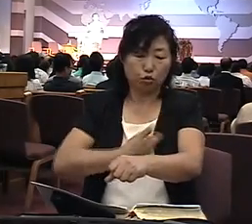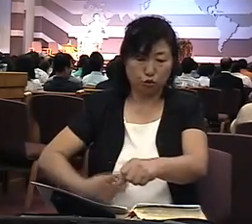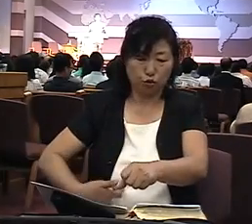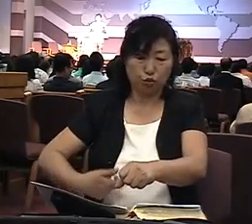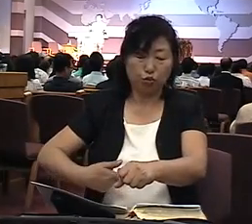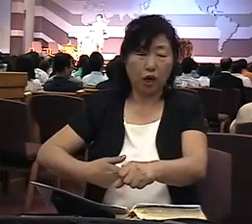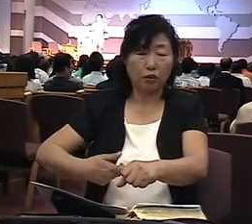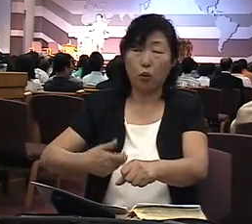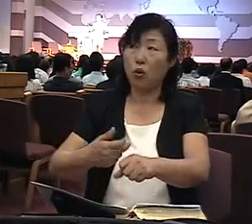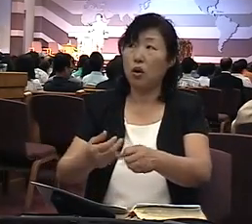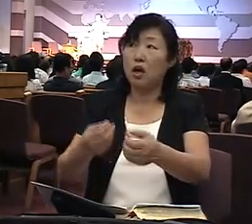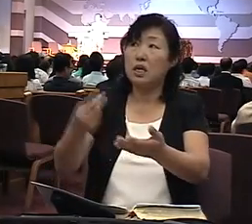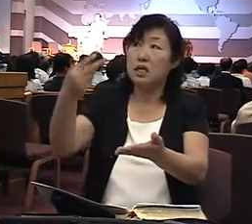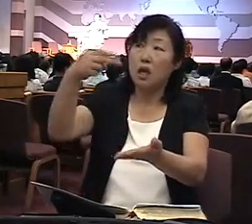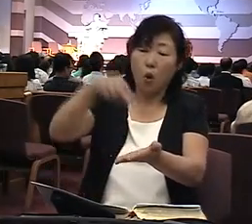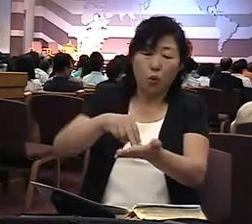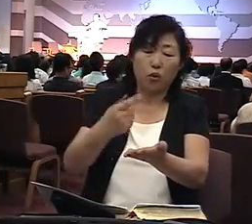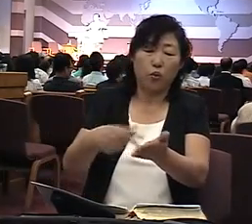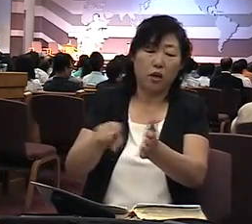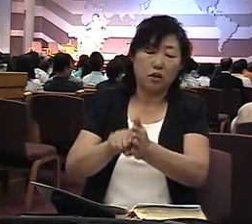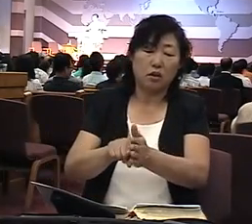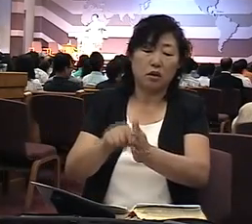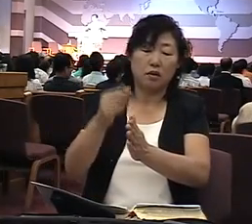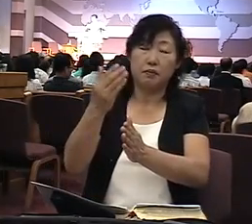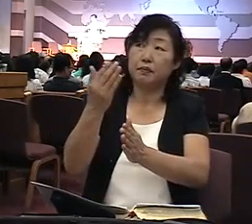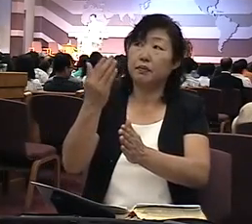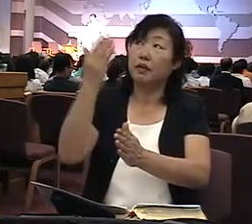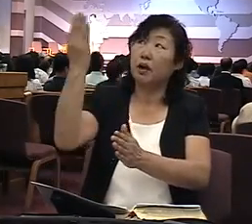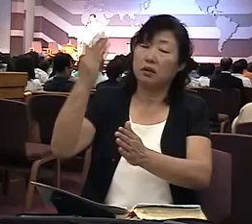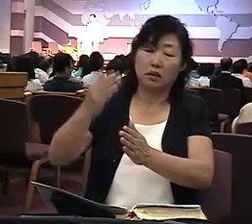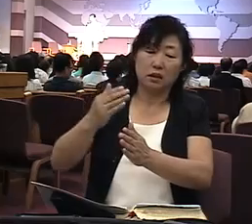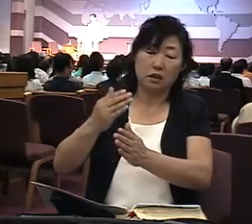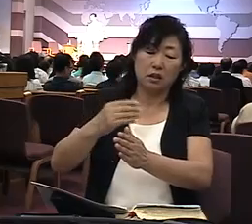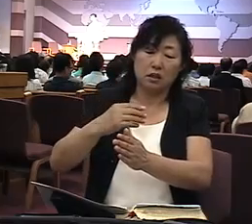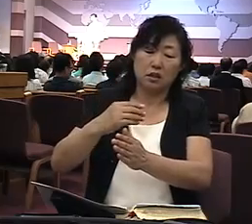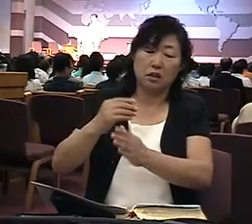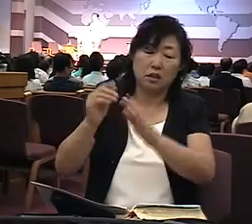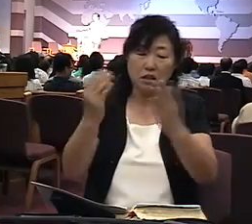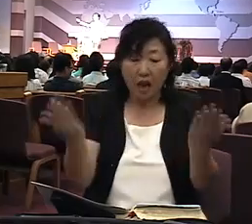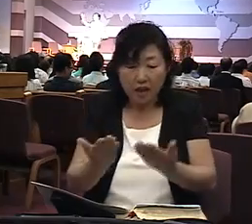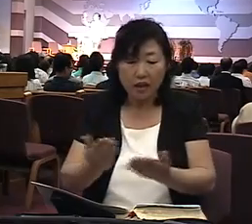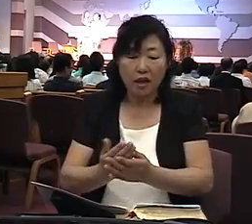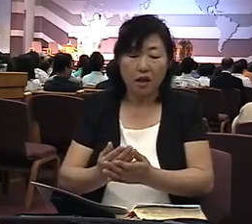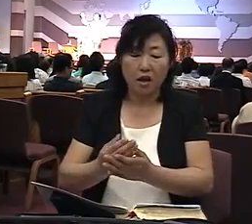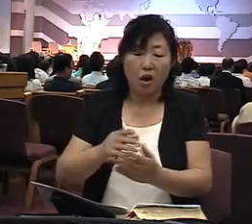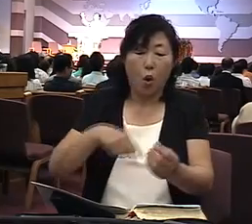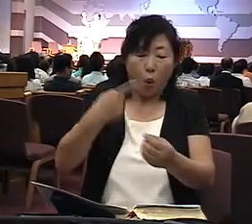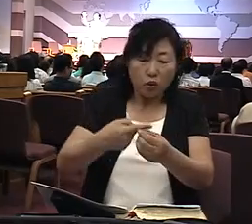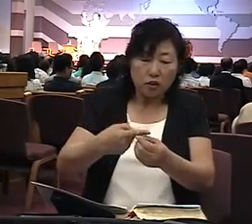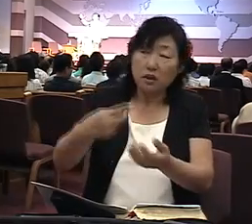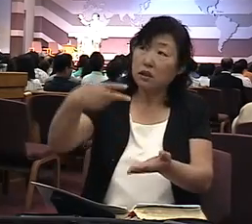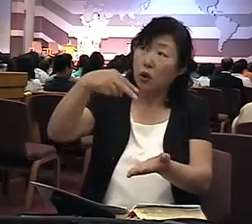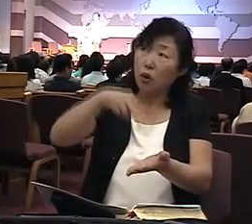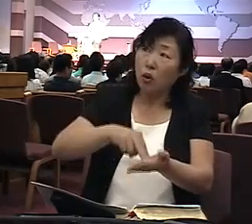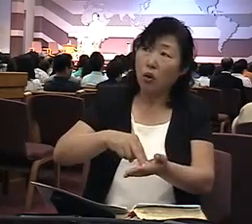위하여서 당신의 사역의 우선순위를 세우시고 그들을 산에서 따로 세우심으로